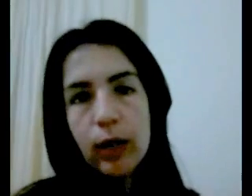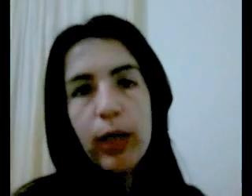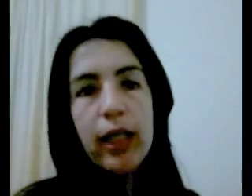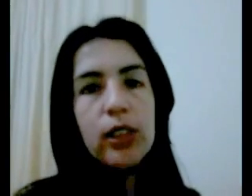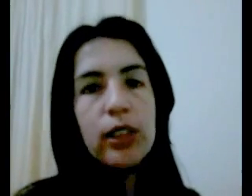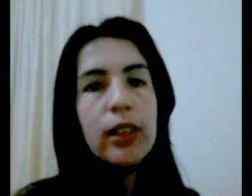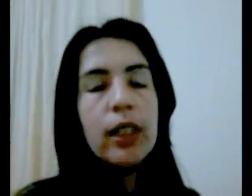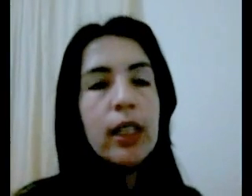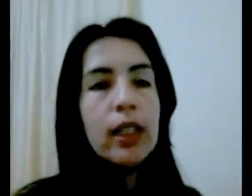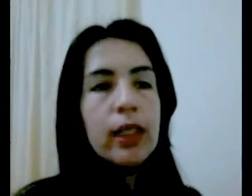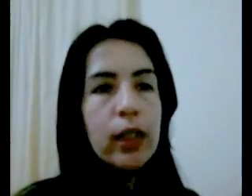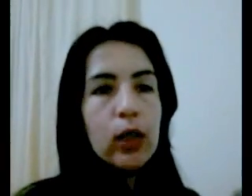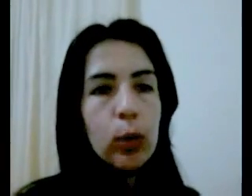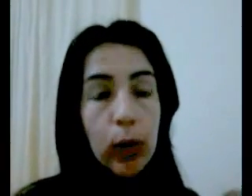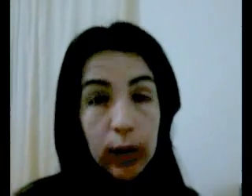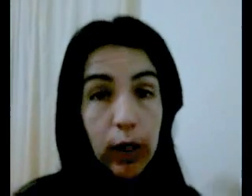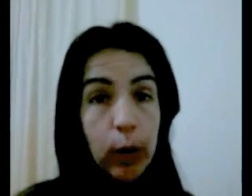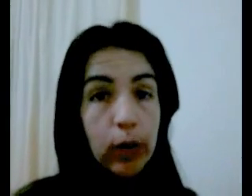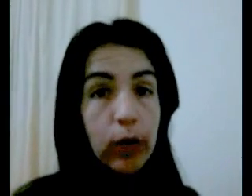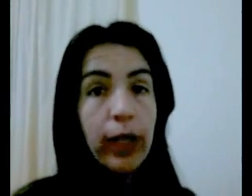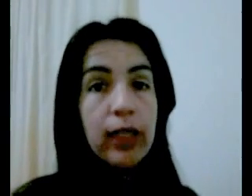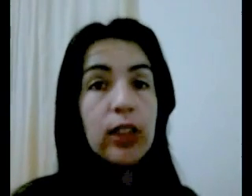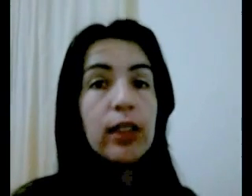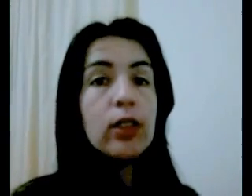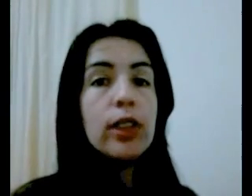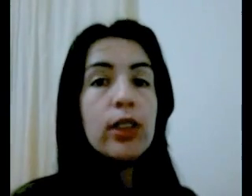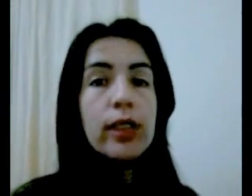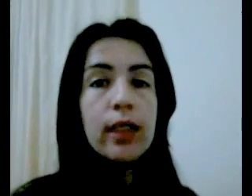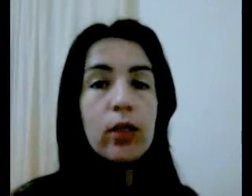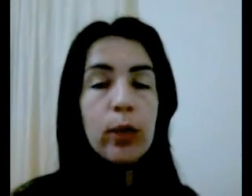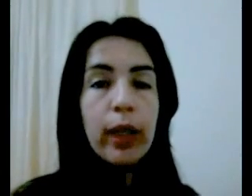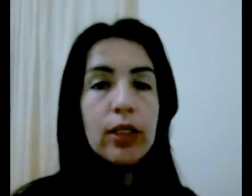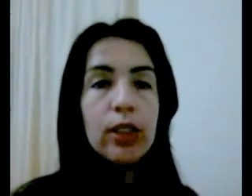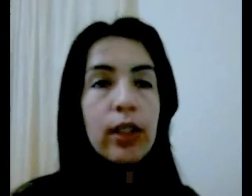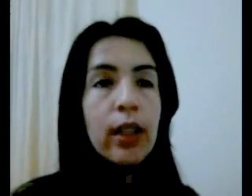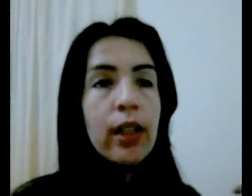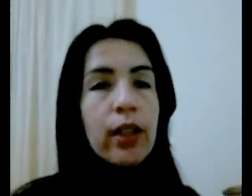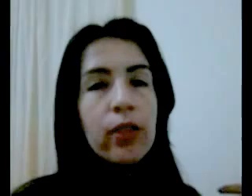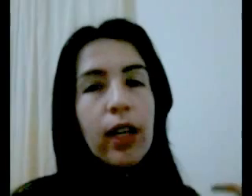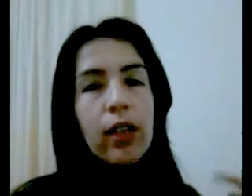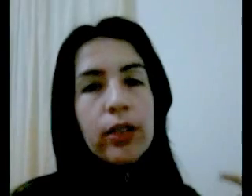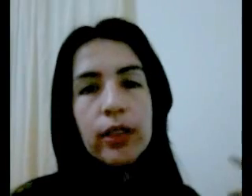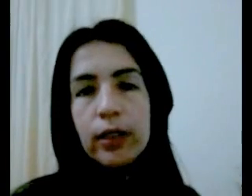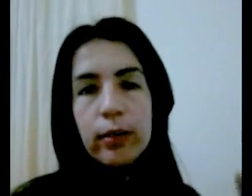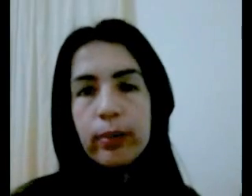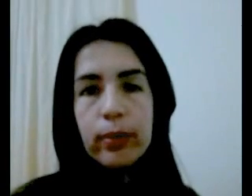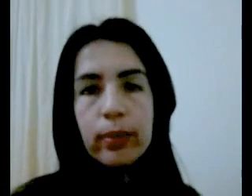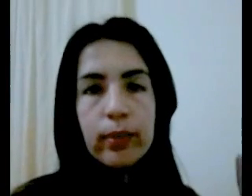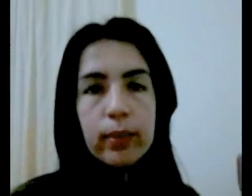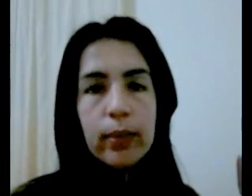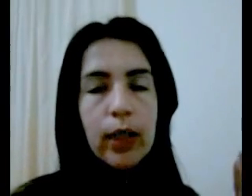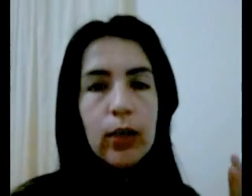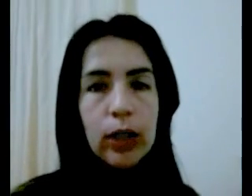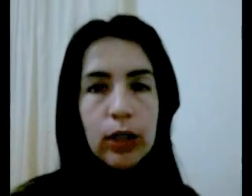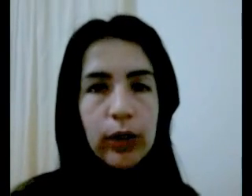nessa médica, né? Que eu achei uma nova médica, então eu tinha ido nessa nova médica. Falava outras